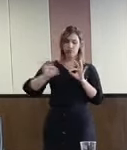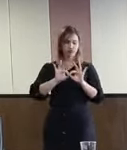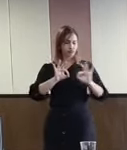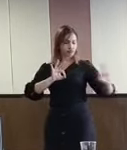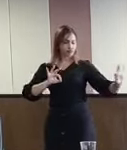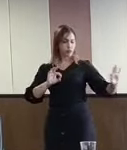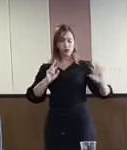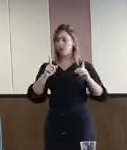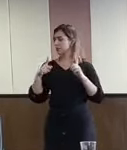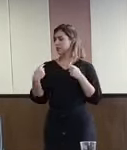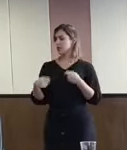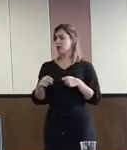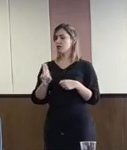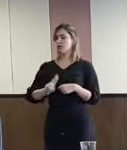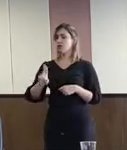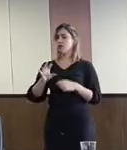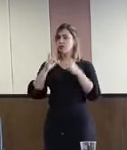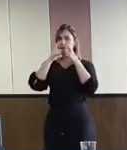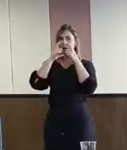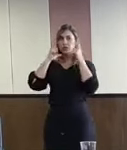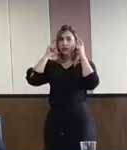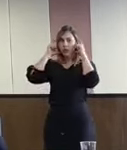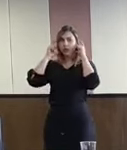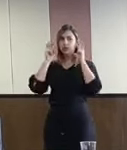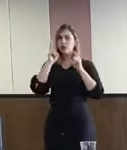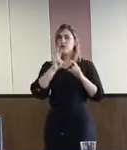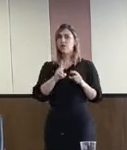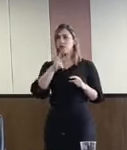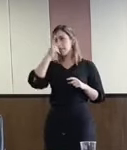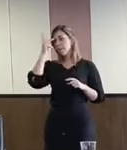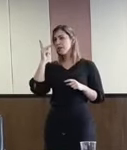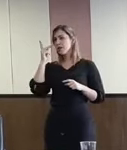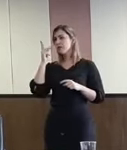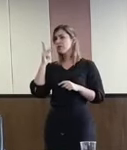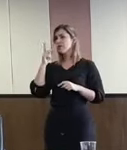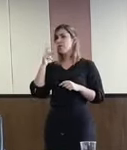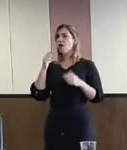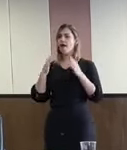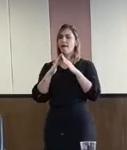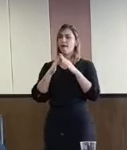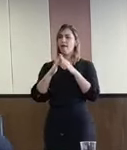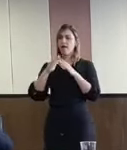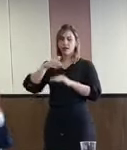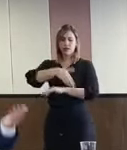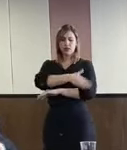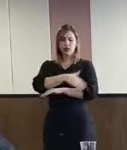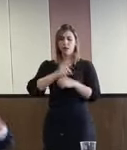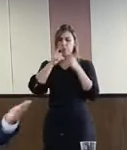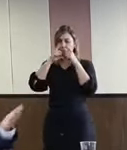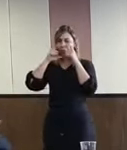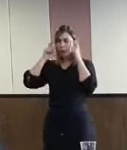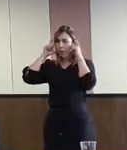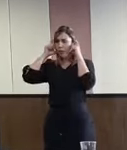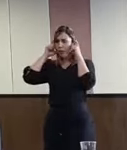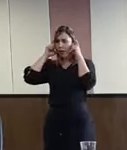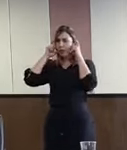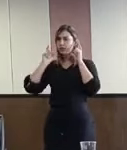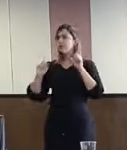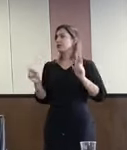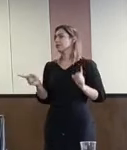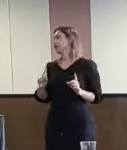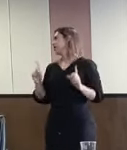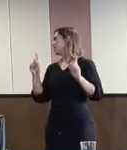não precisa usar a máscara. Eu estou vendo pessoas que estão no condomínio fazendo caminhada usando a máscara, não tem 1 quilômetro de